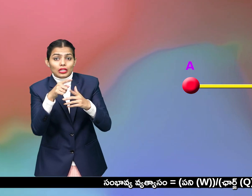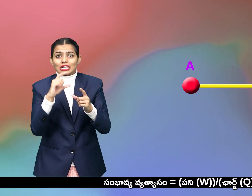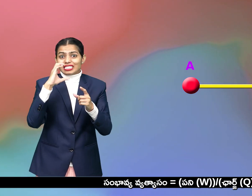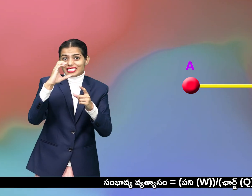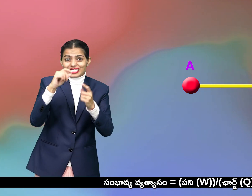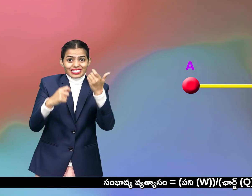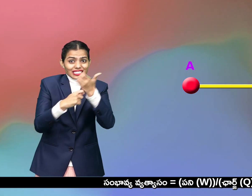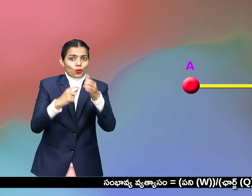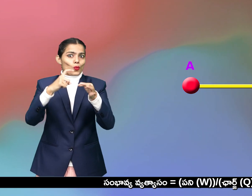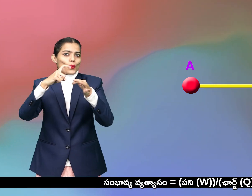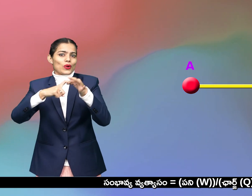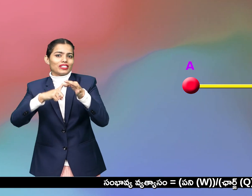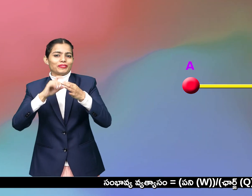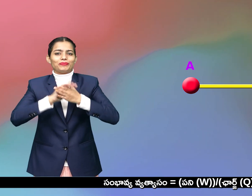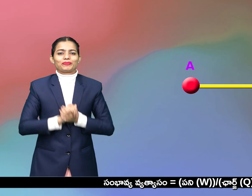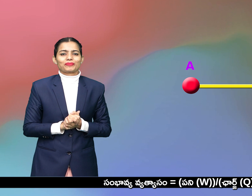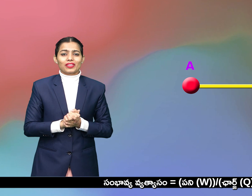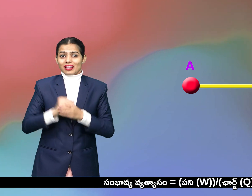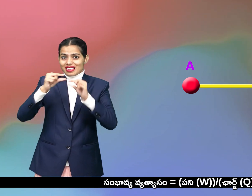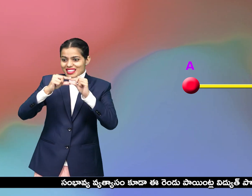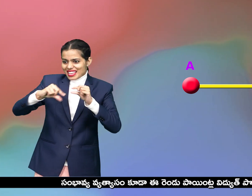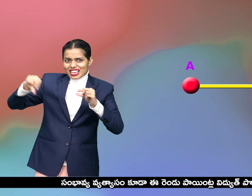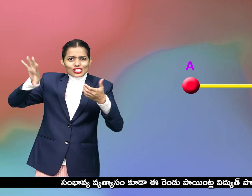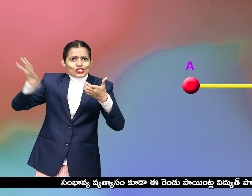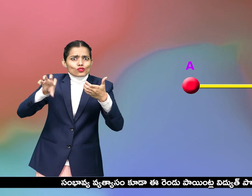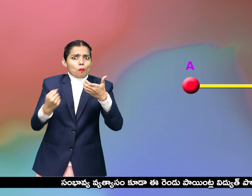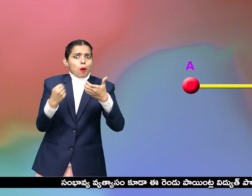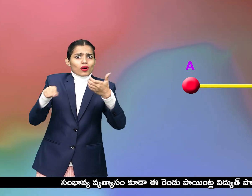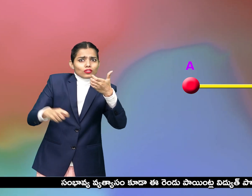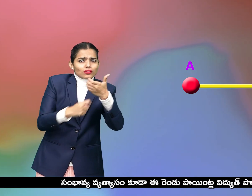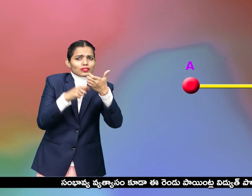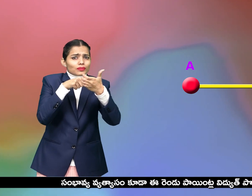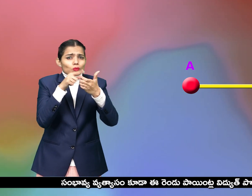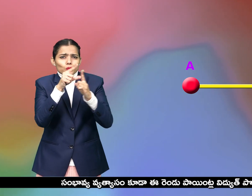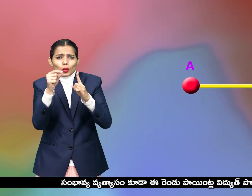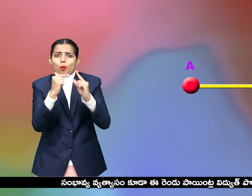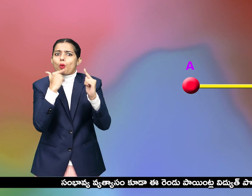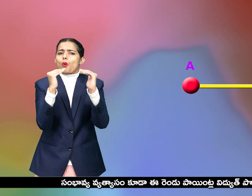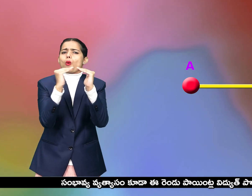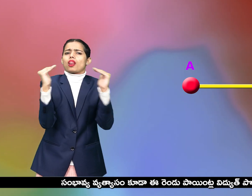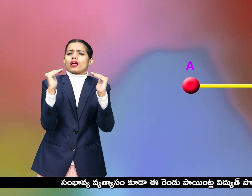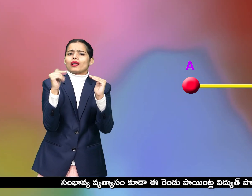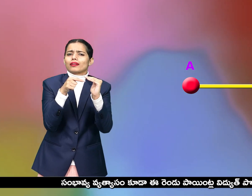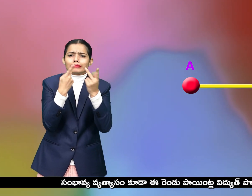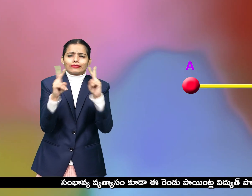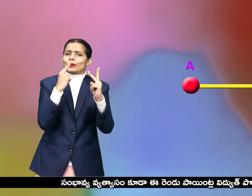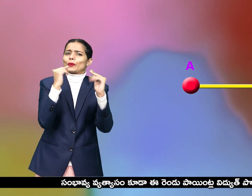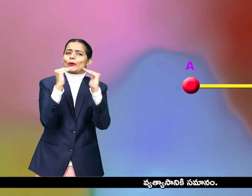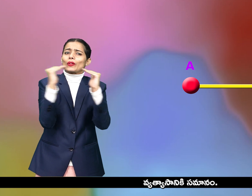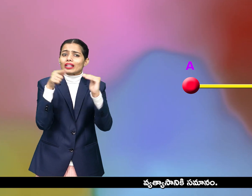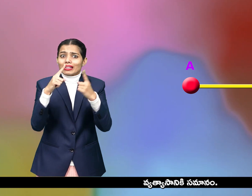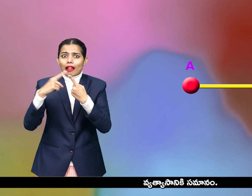పని W/ఛార్జ్ Q. సంభావ్య వ్యత్యాసం కూడా ఈ రెండు పాయింట్ల విద్యుత్